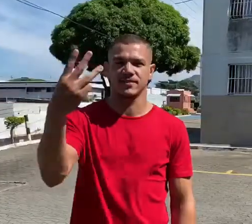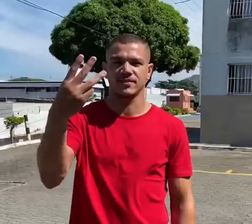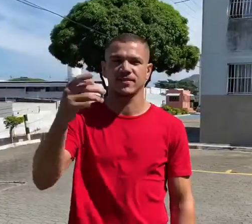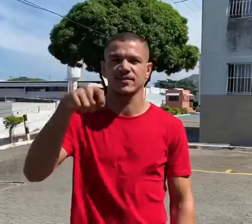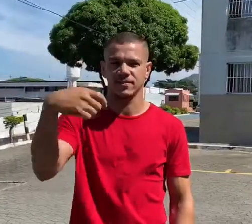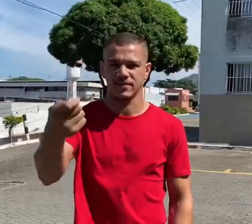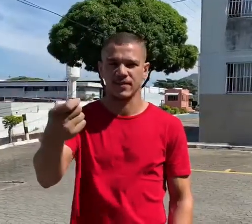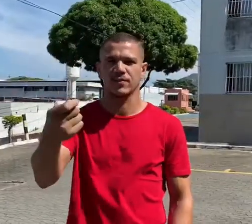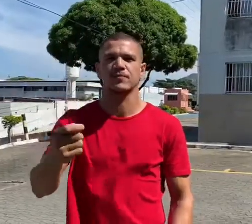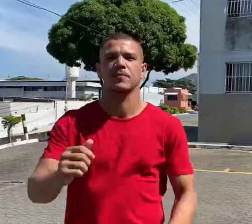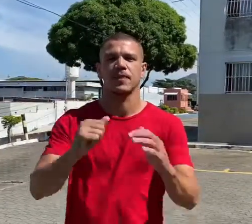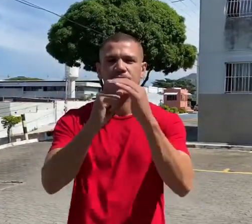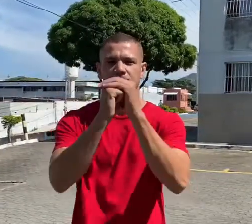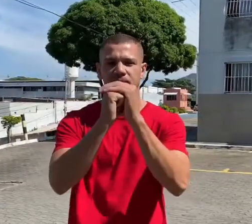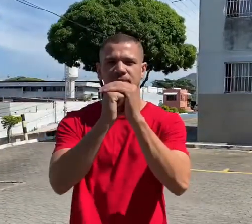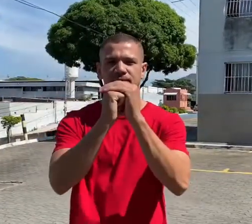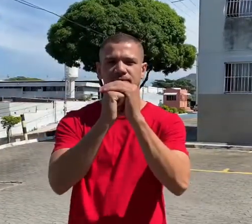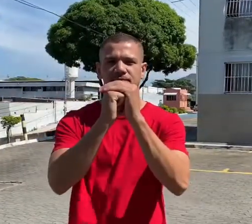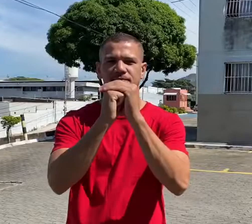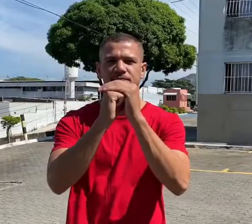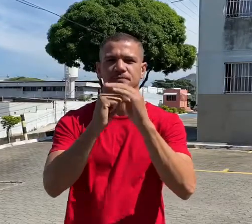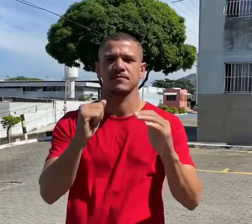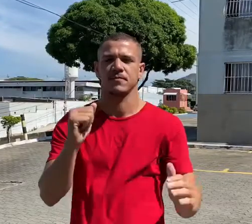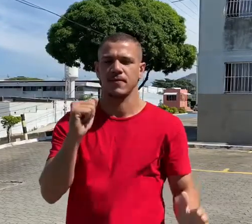O terceiro sinal é amém. A mão